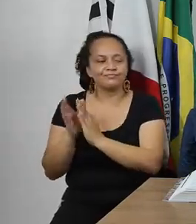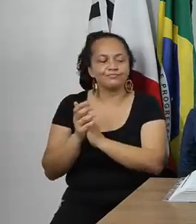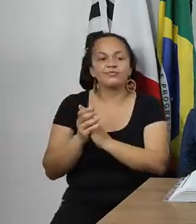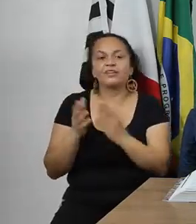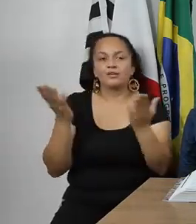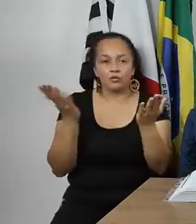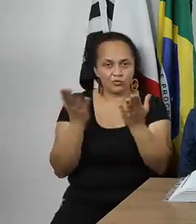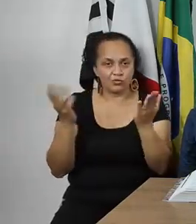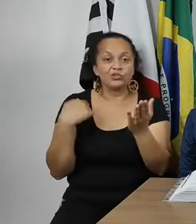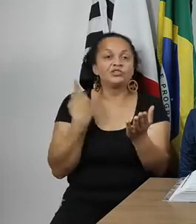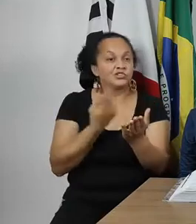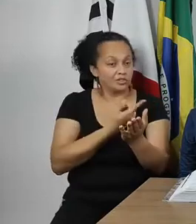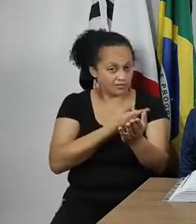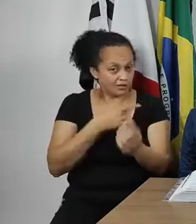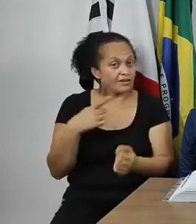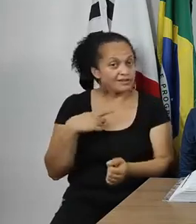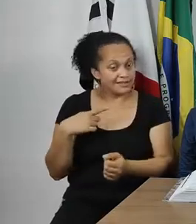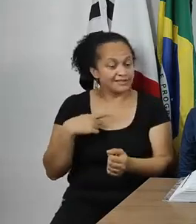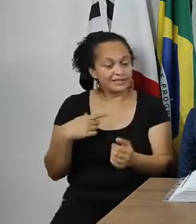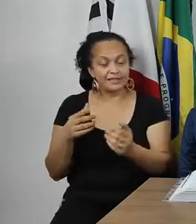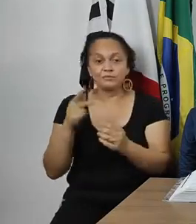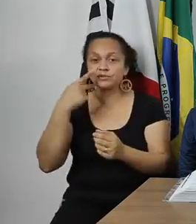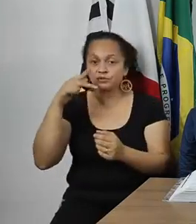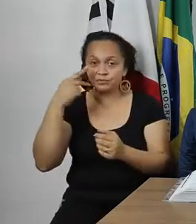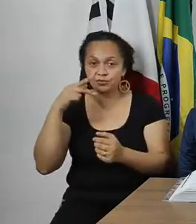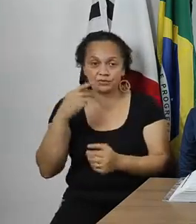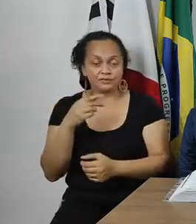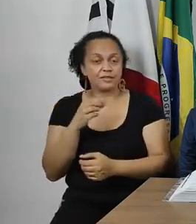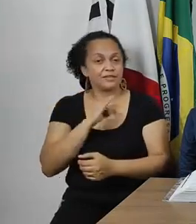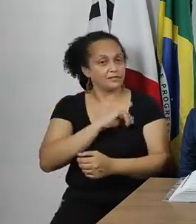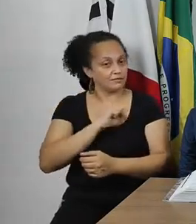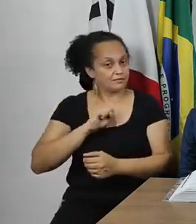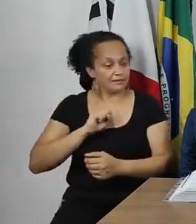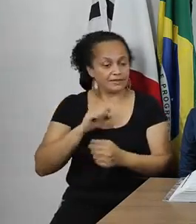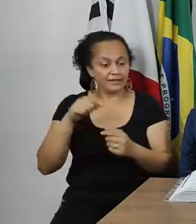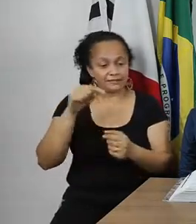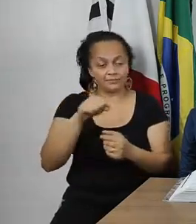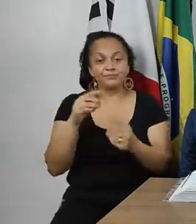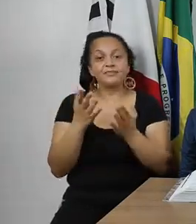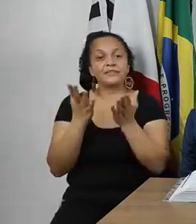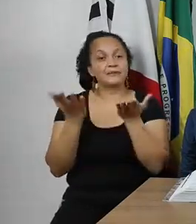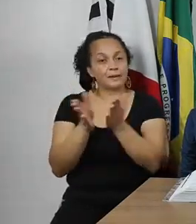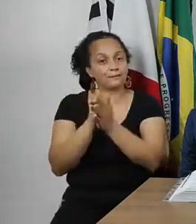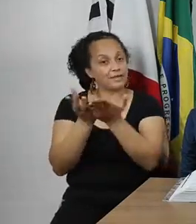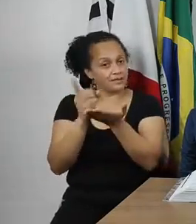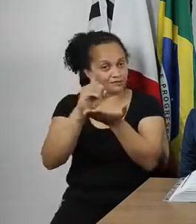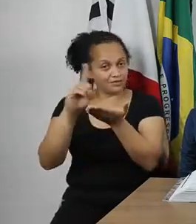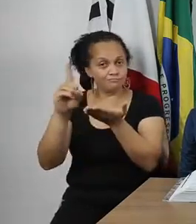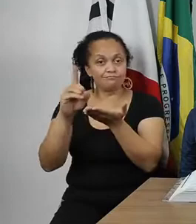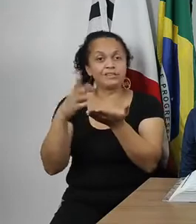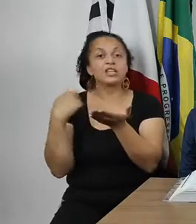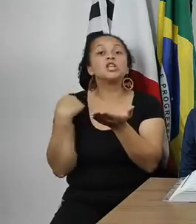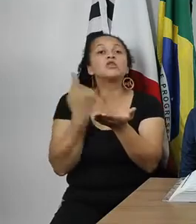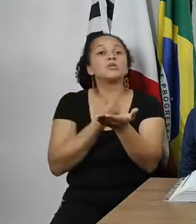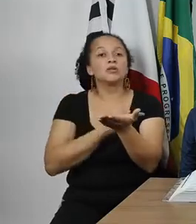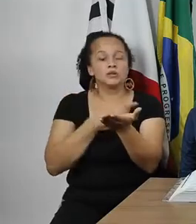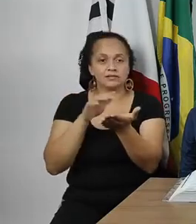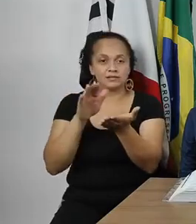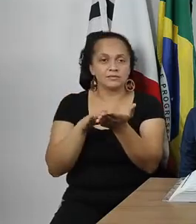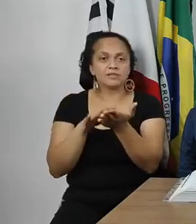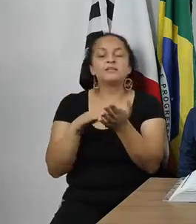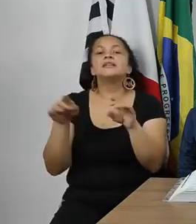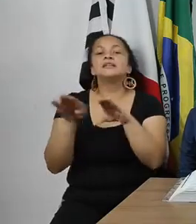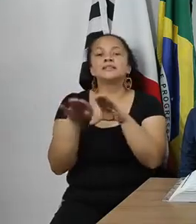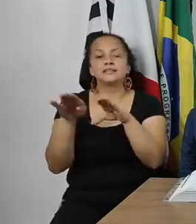o nosso profeta aqui, nas nossas mãos. Sim, para poder habitar em nós, né? Nós temos o próprio Espírito Santo